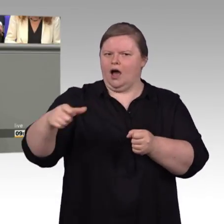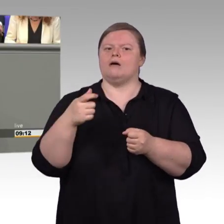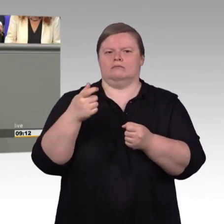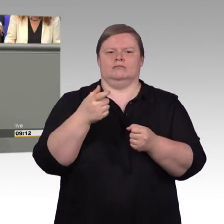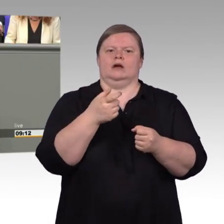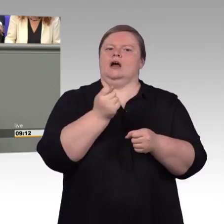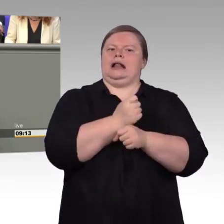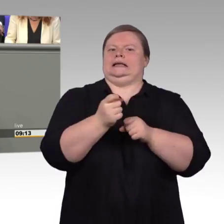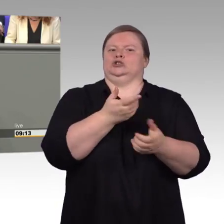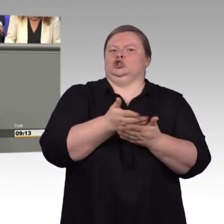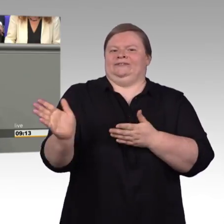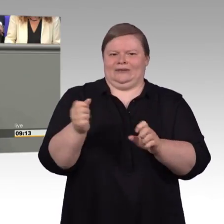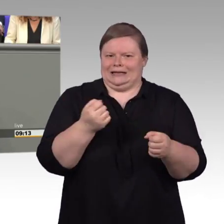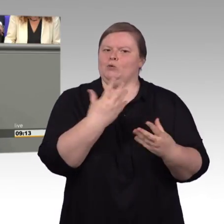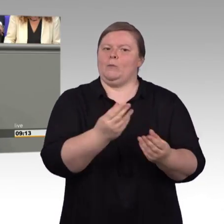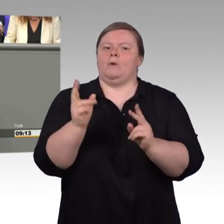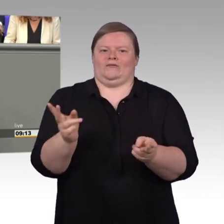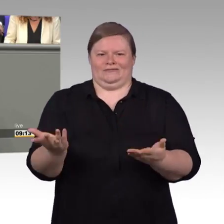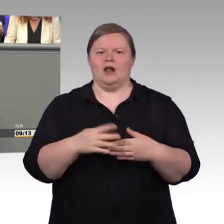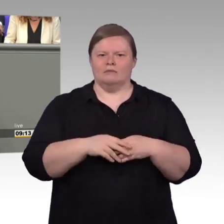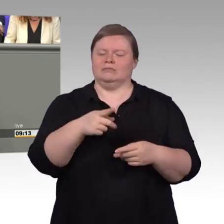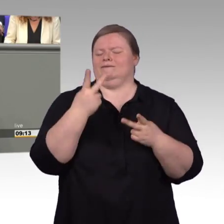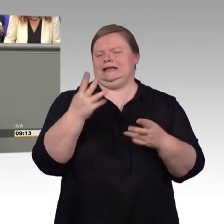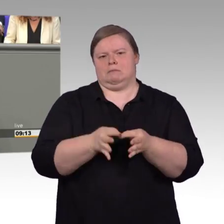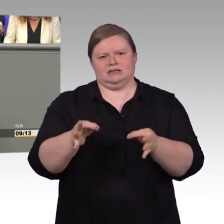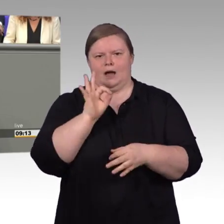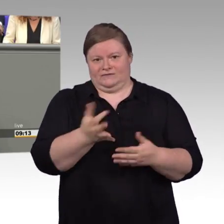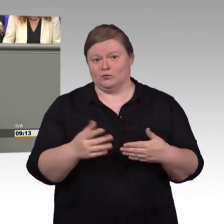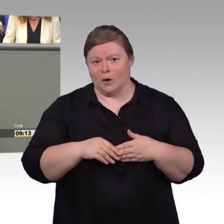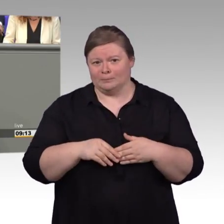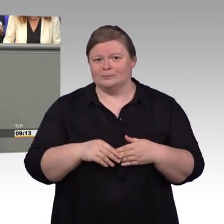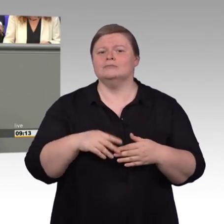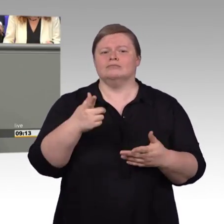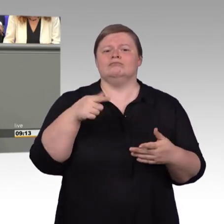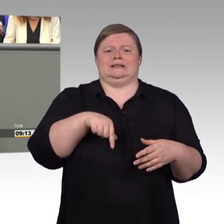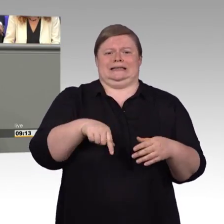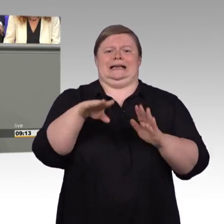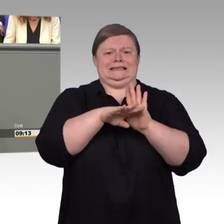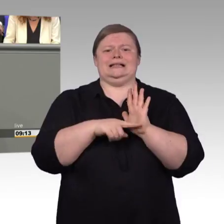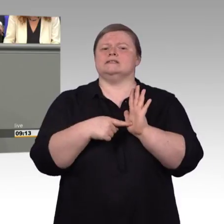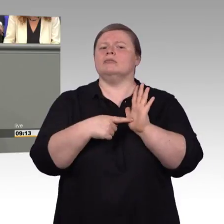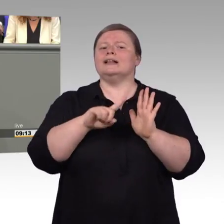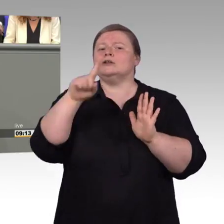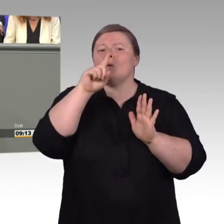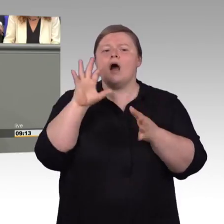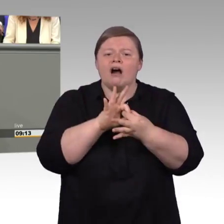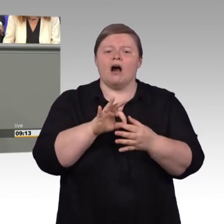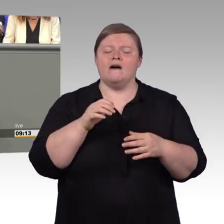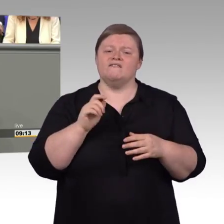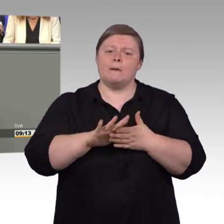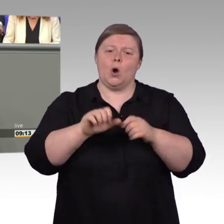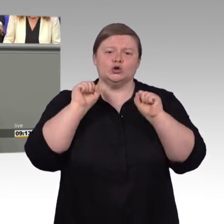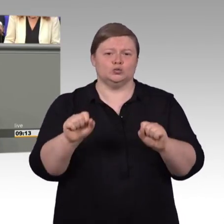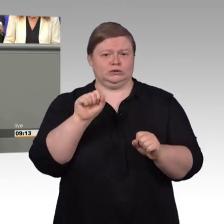stärken. Denn wenn ein Autokonzern tausende Autokäufer getäuscht und betrogen hat, dann können wir zwar nicht per Gesetz die Nachrüstung beschließen, wir können auch nicht per